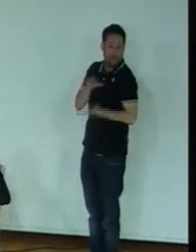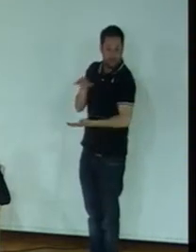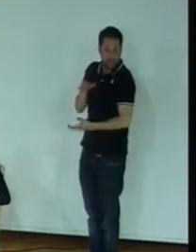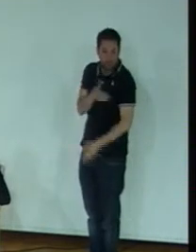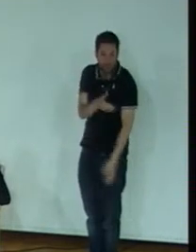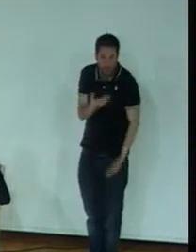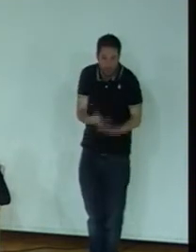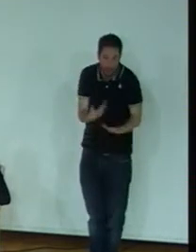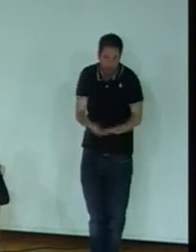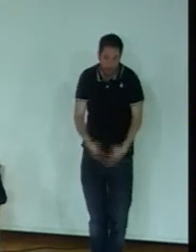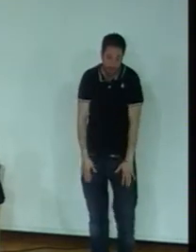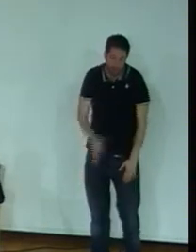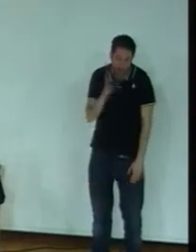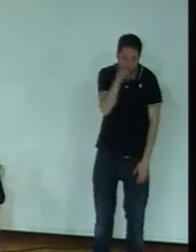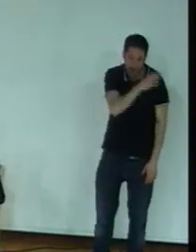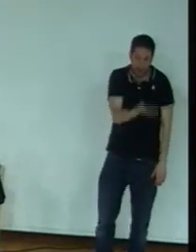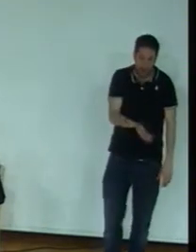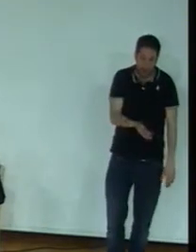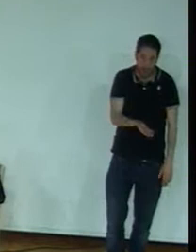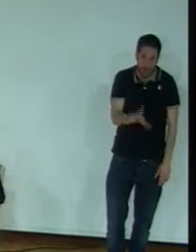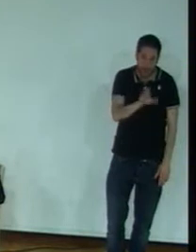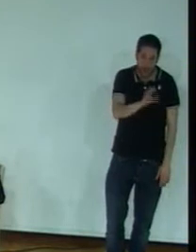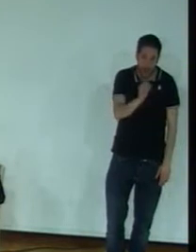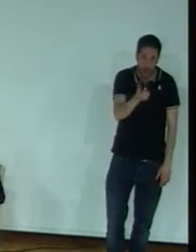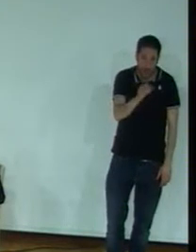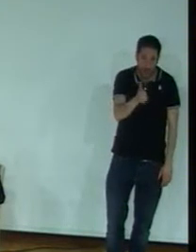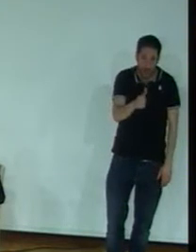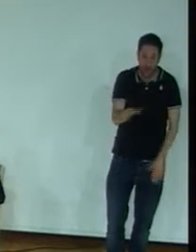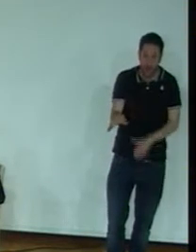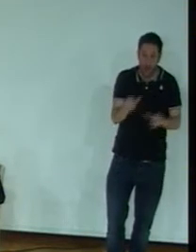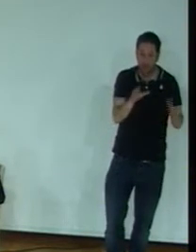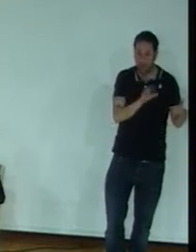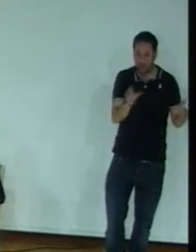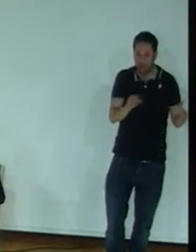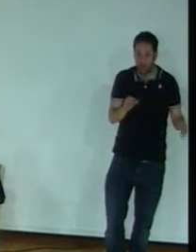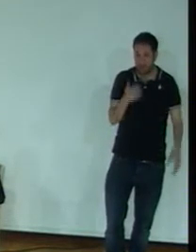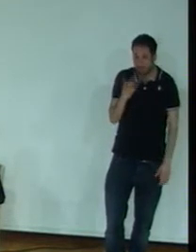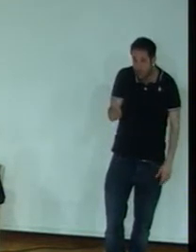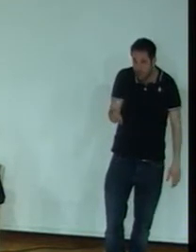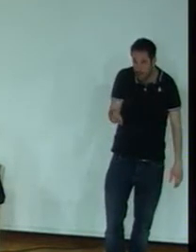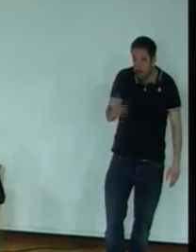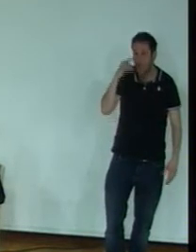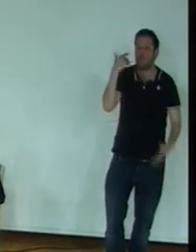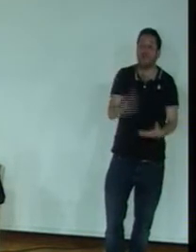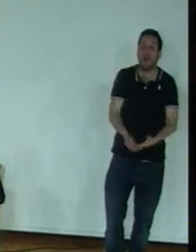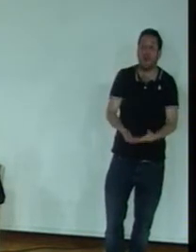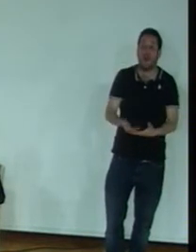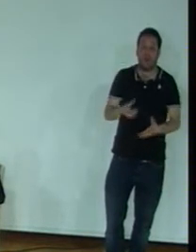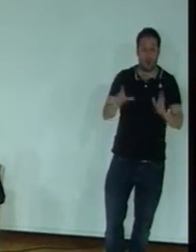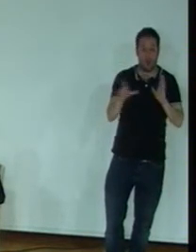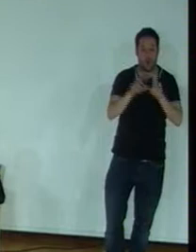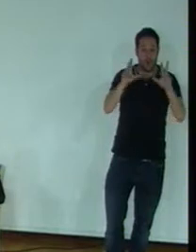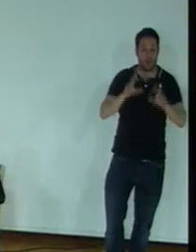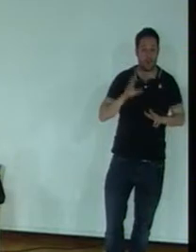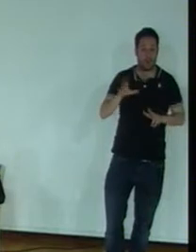illustre bien l'extrême difficulté qu'il y a dans le numérique à empêcher les abus. C'est une des raisons d'ailleurs pour lesquelles la loi